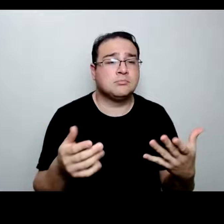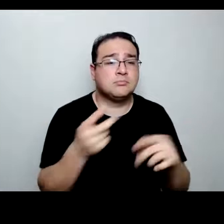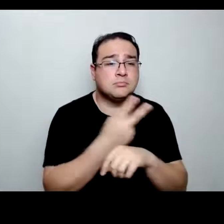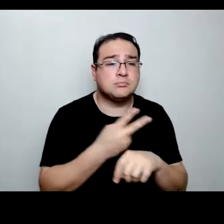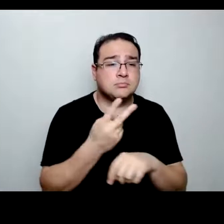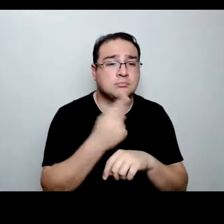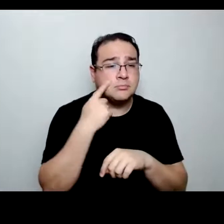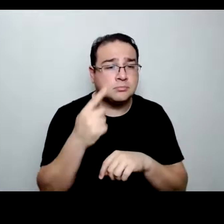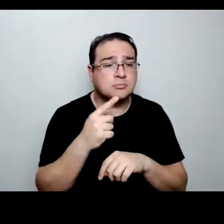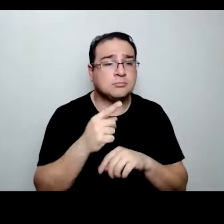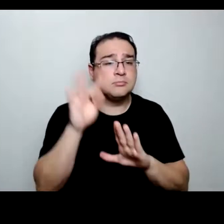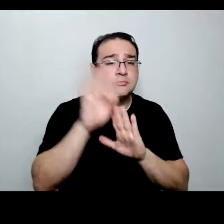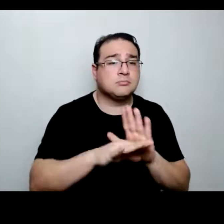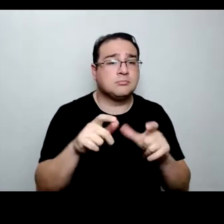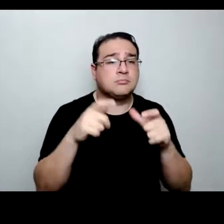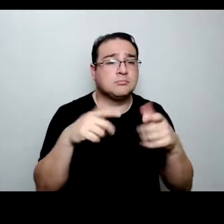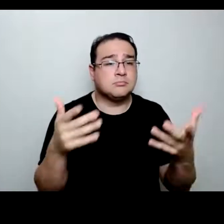esse material, né?